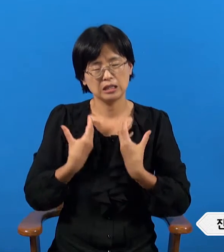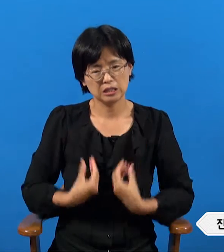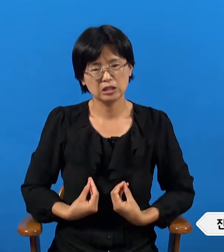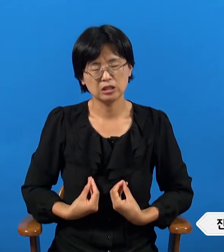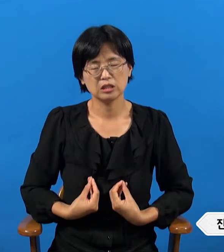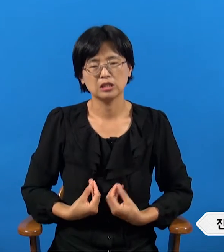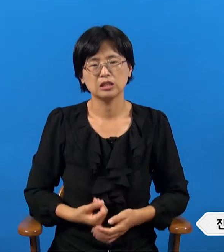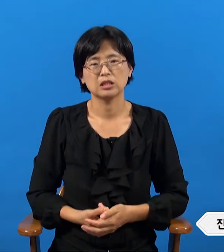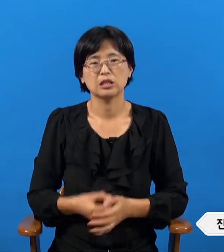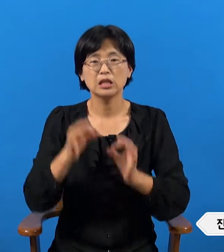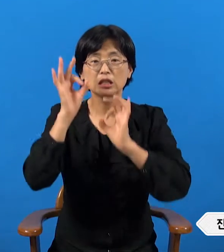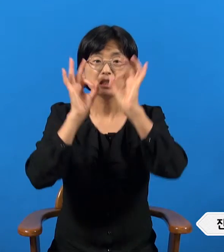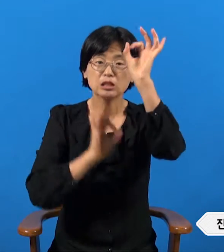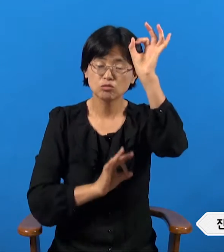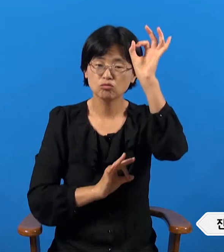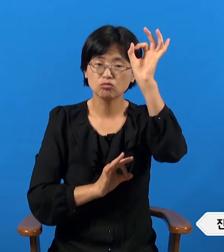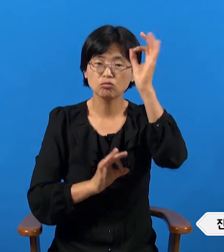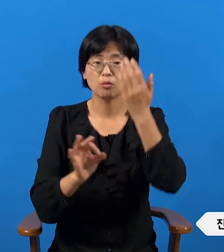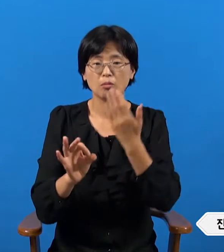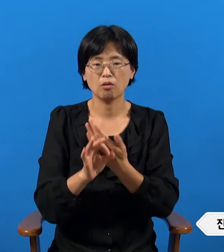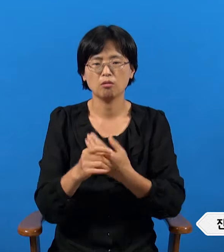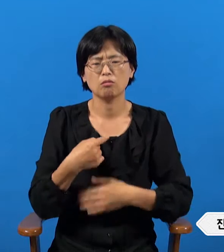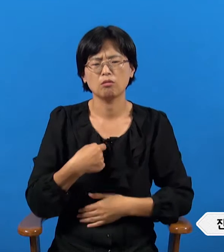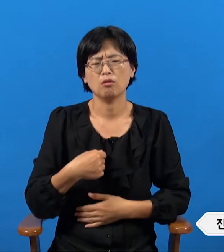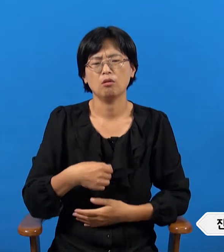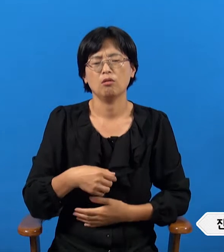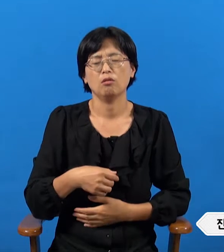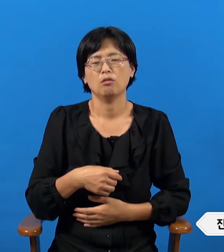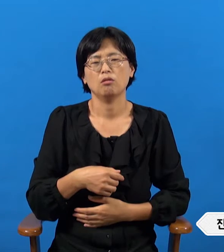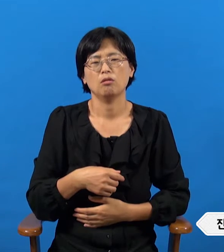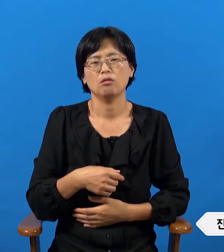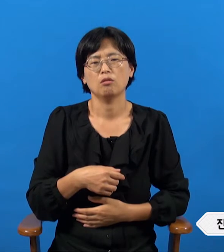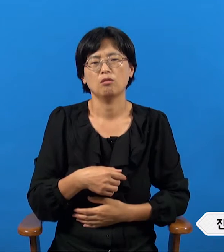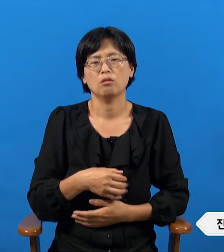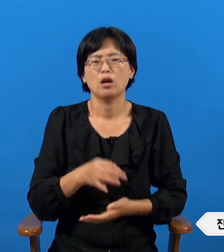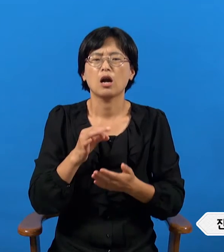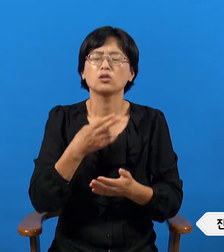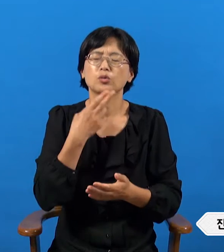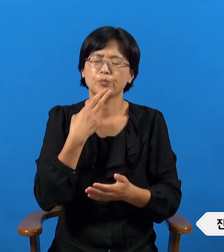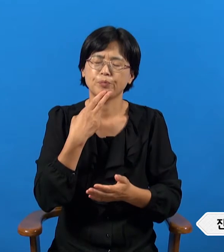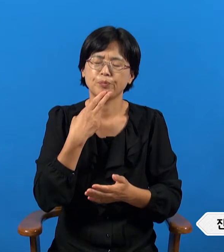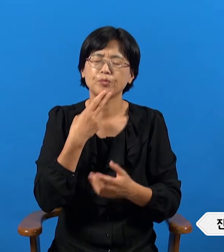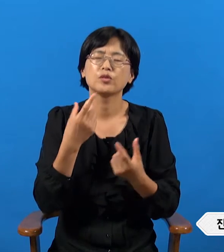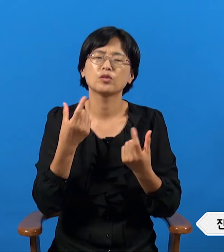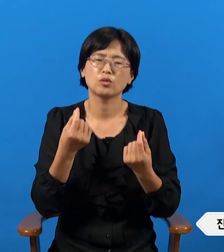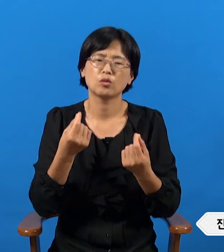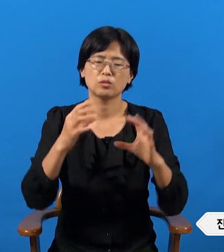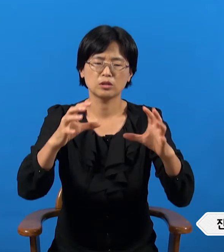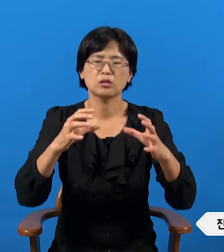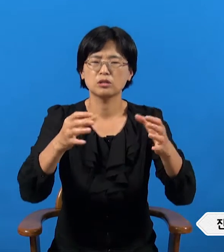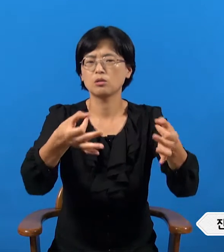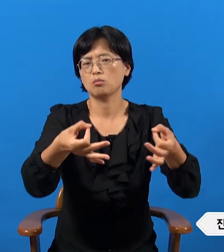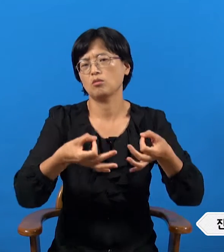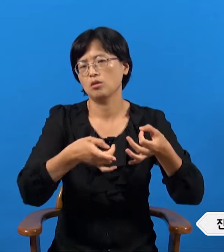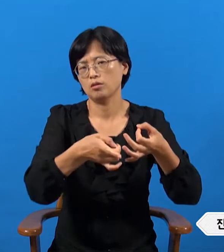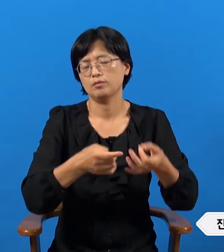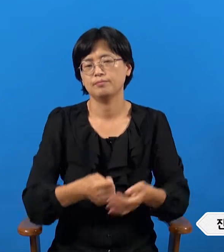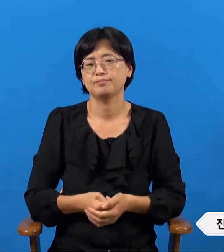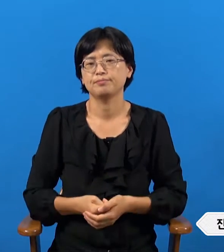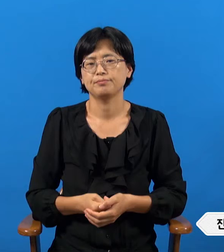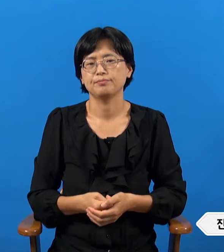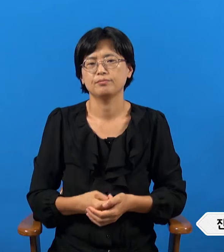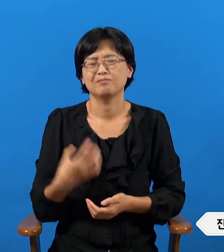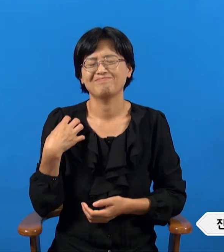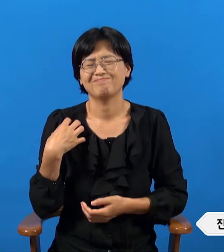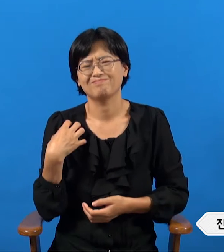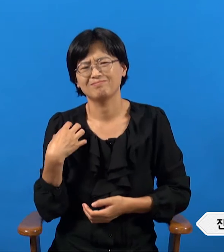잘 못할 때는 마치 실패한 인생처럼, 쓸모없는 삶처럼 세상은 우리를 향해 바라봅니다.